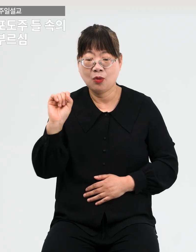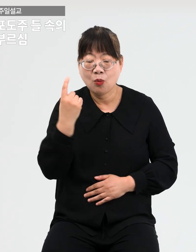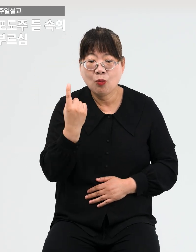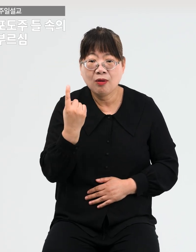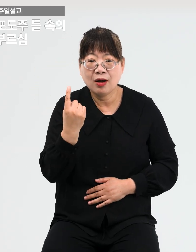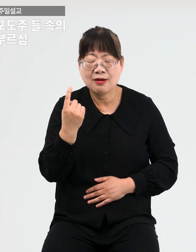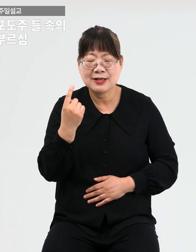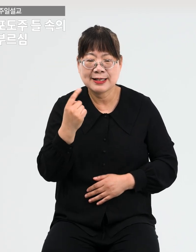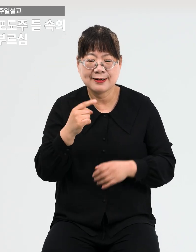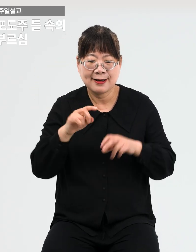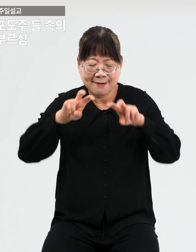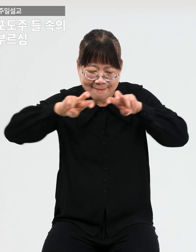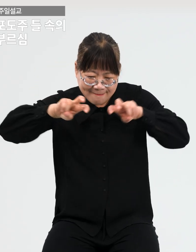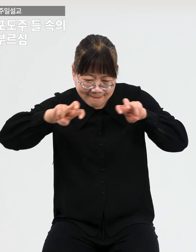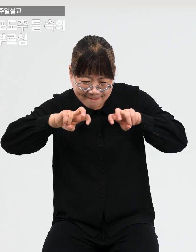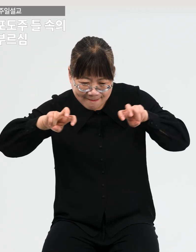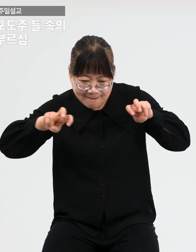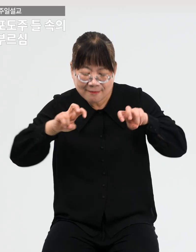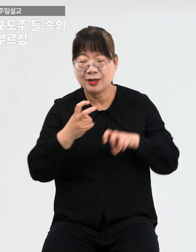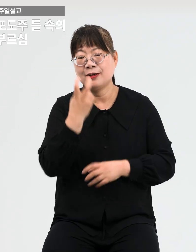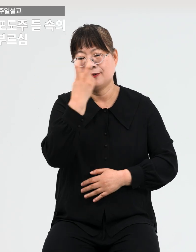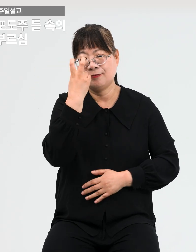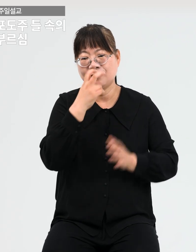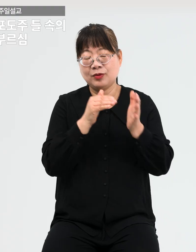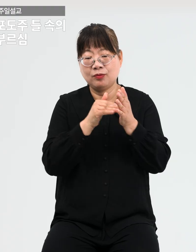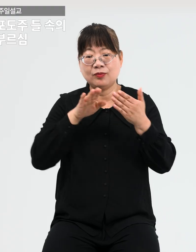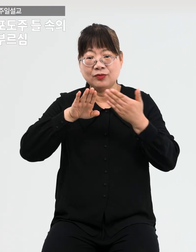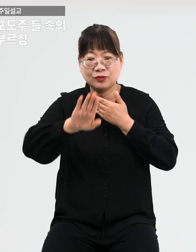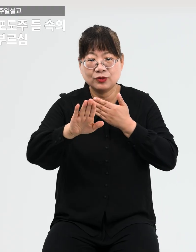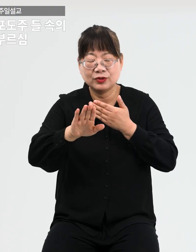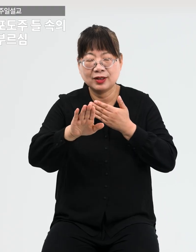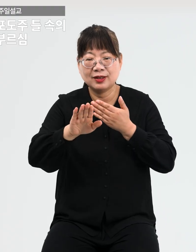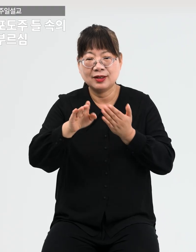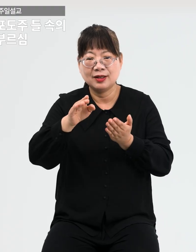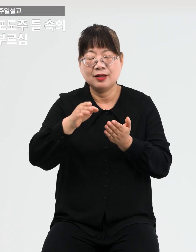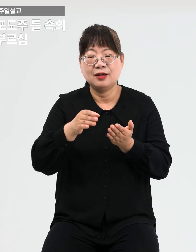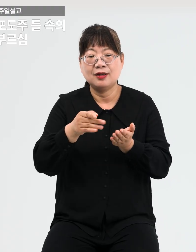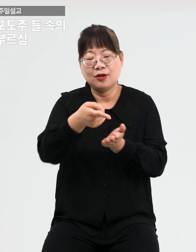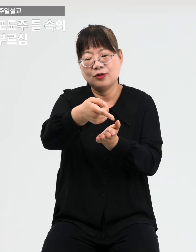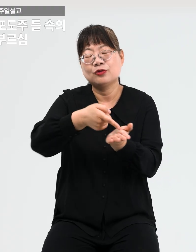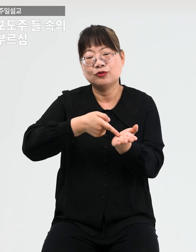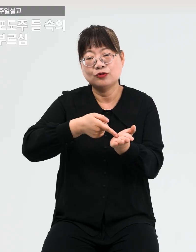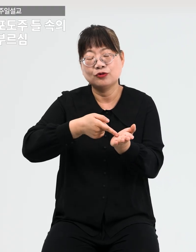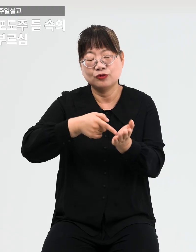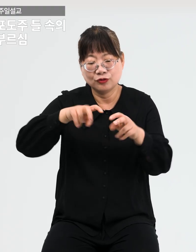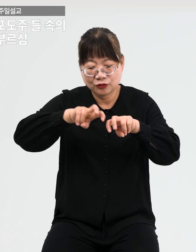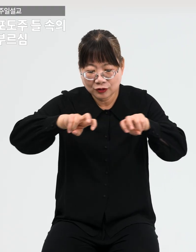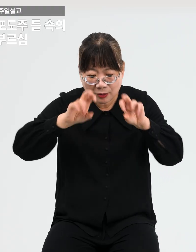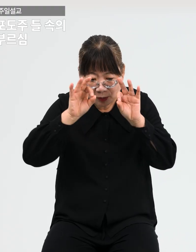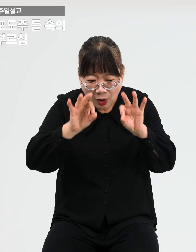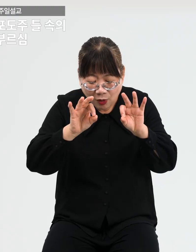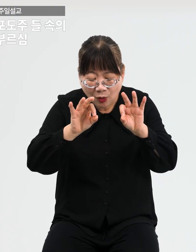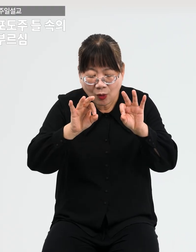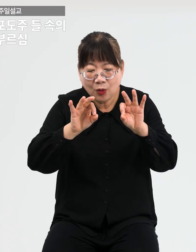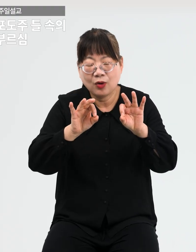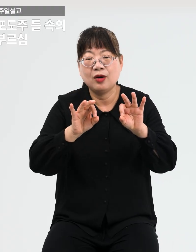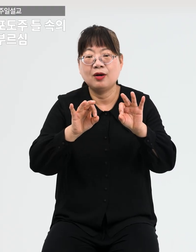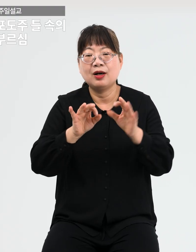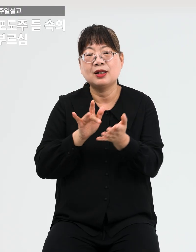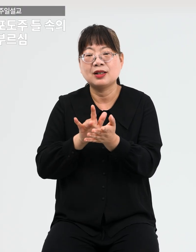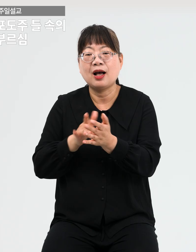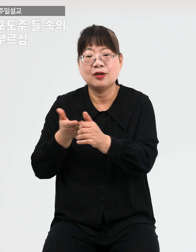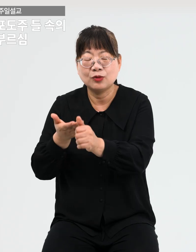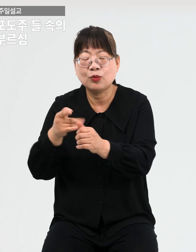원인을 파고들어서 진단을 한 다음에 째서 수술을 하든지 약 처방을 하든지